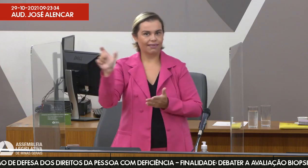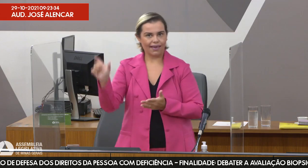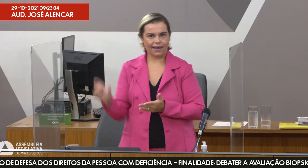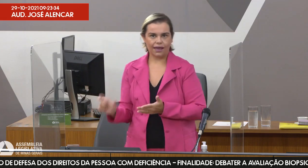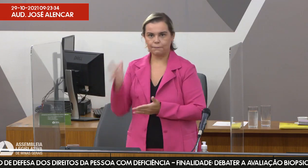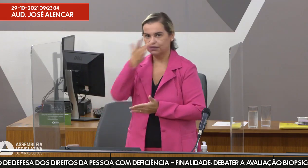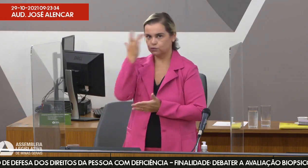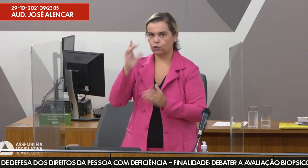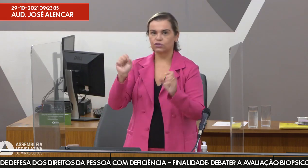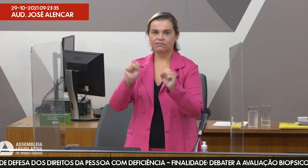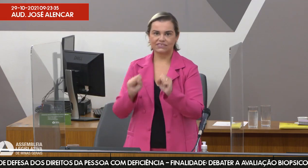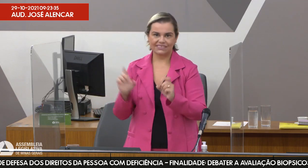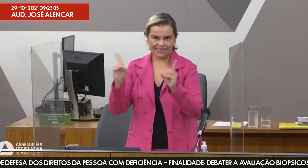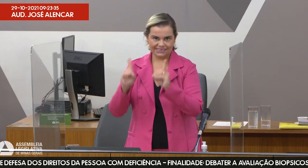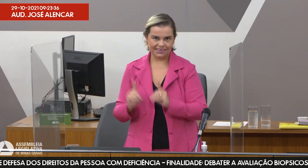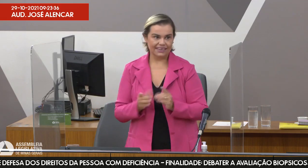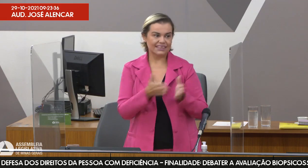o passe livre.